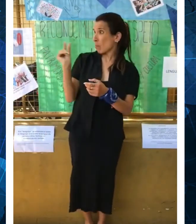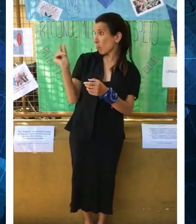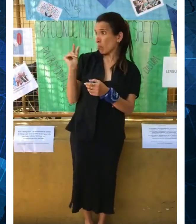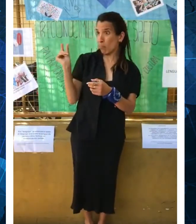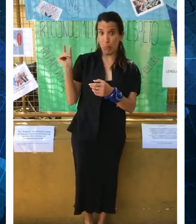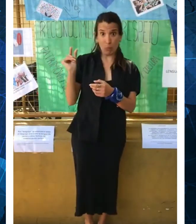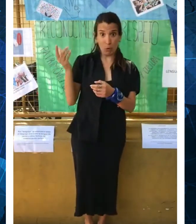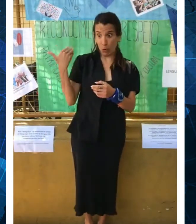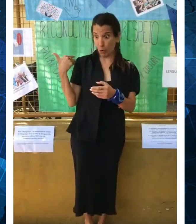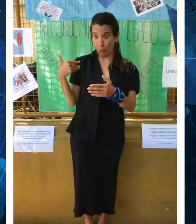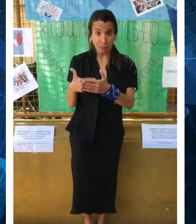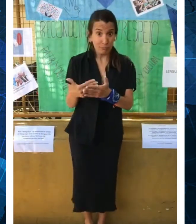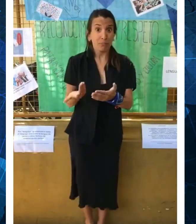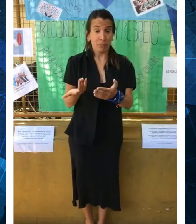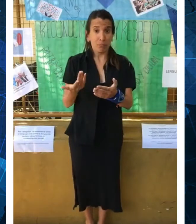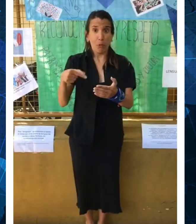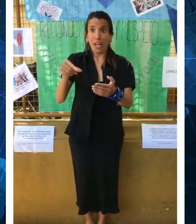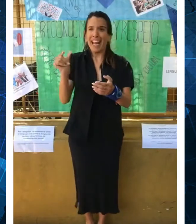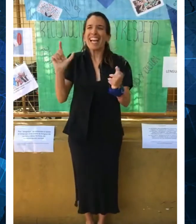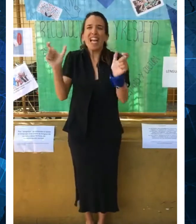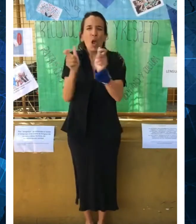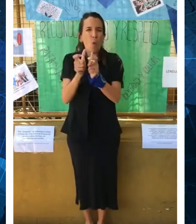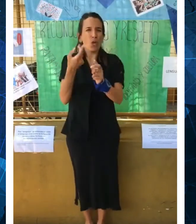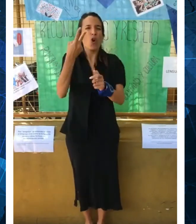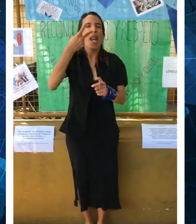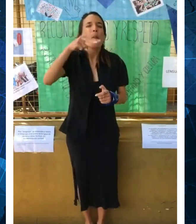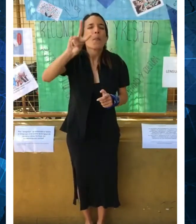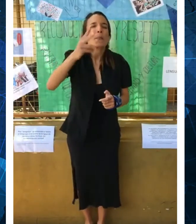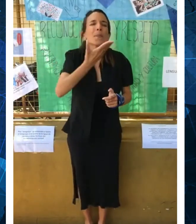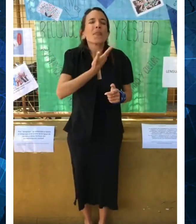Este es un momento complicado.